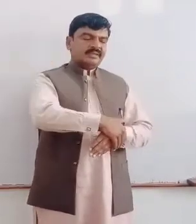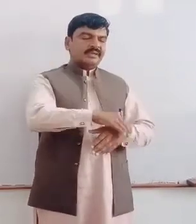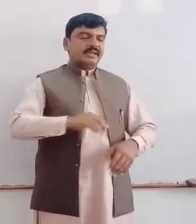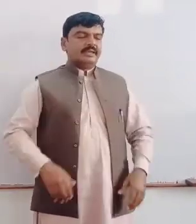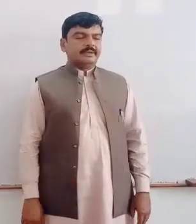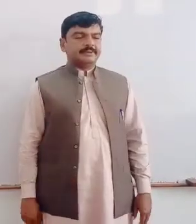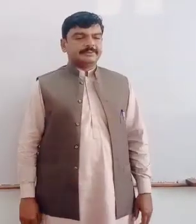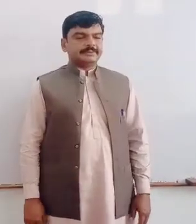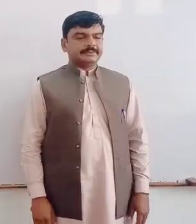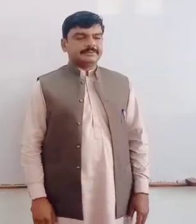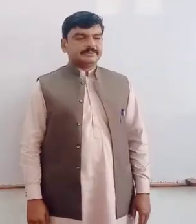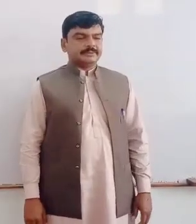गारे हिरा कबीला